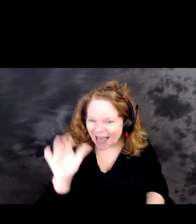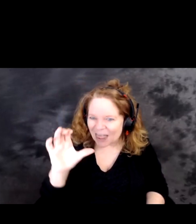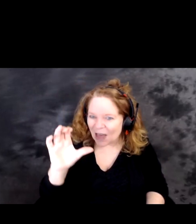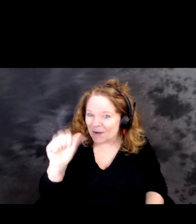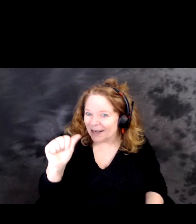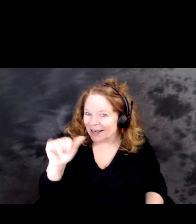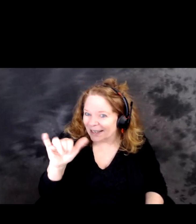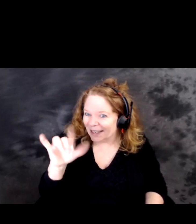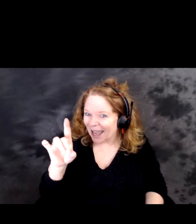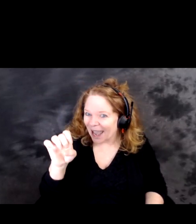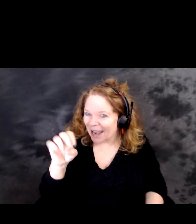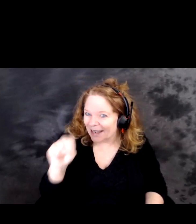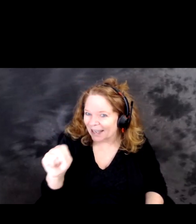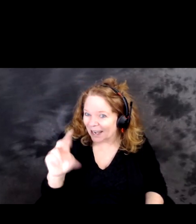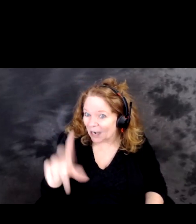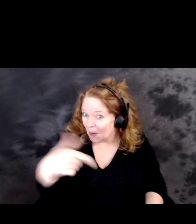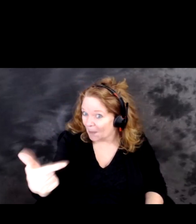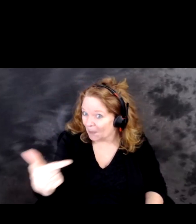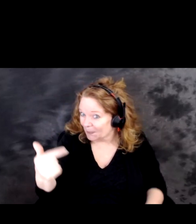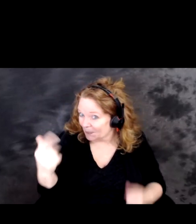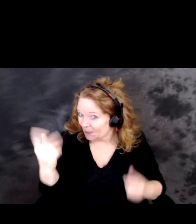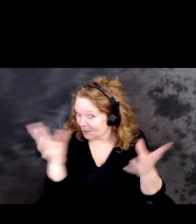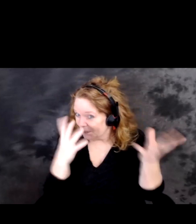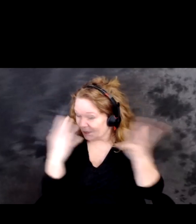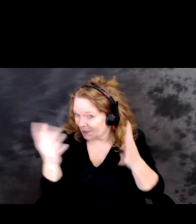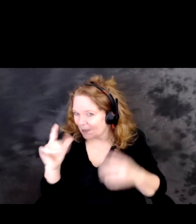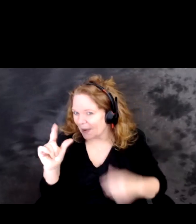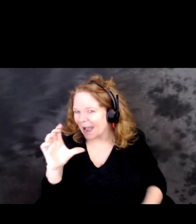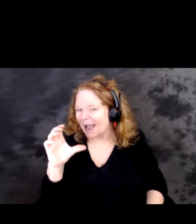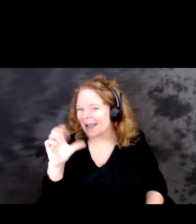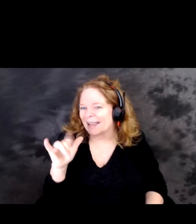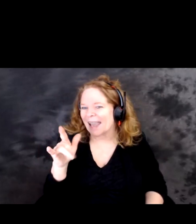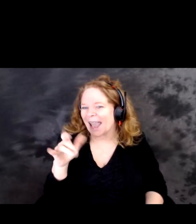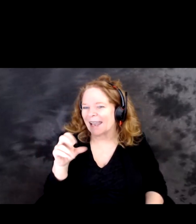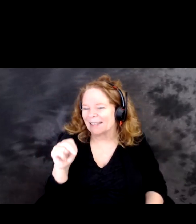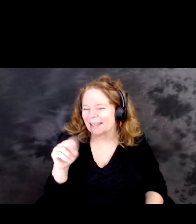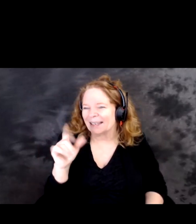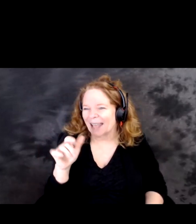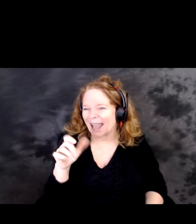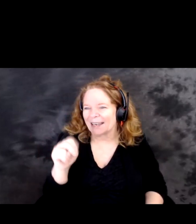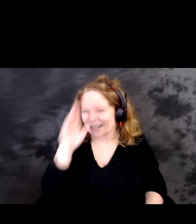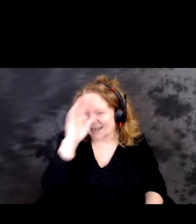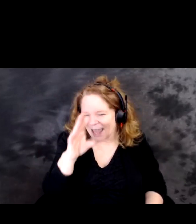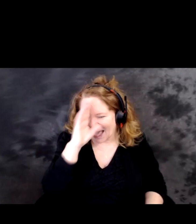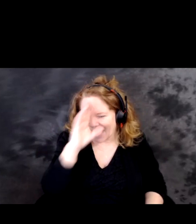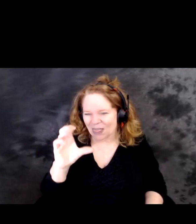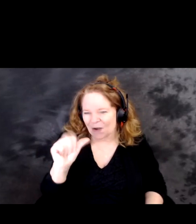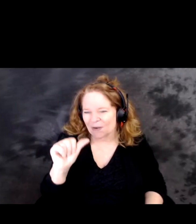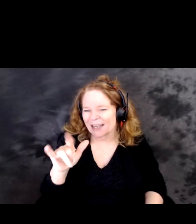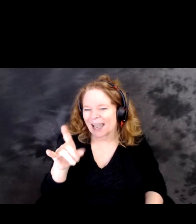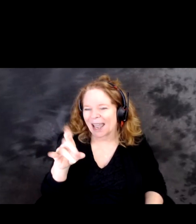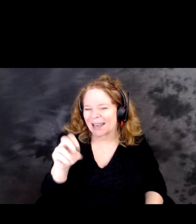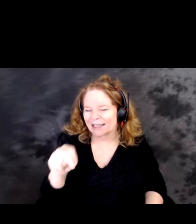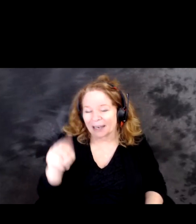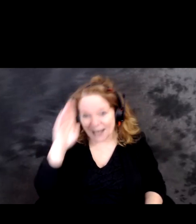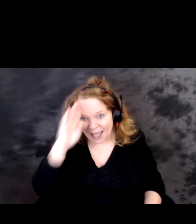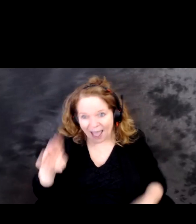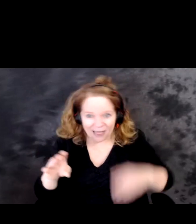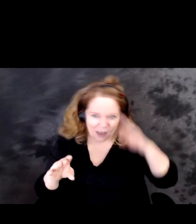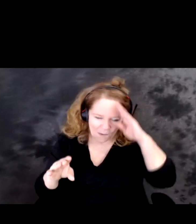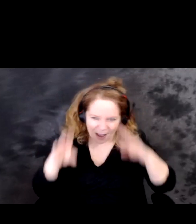Kaden. Hola, Kaden. Vamos con Kaden. Kaden, Kaden. Hola, hola.